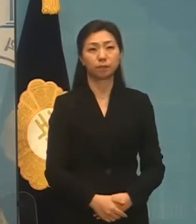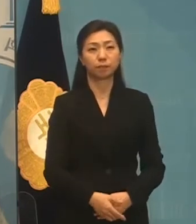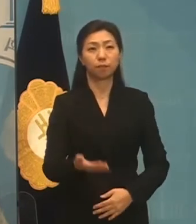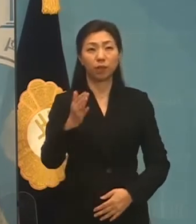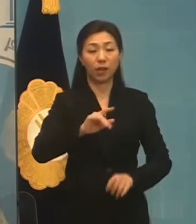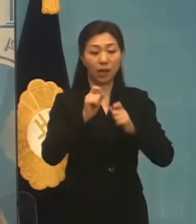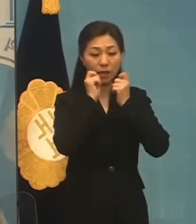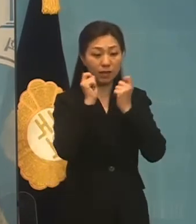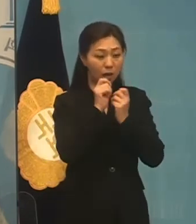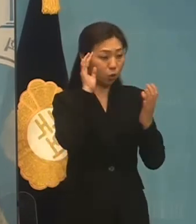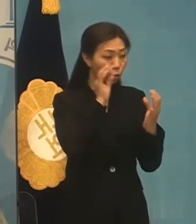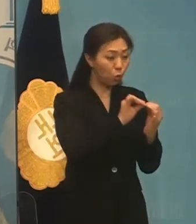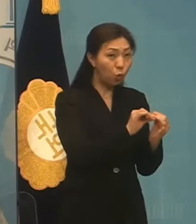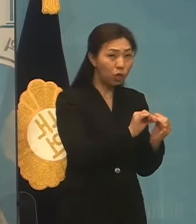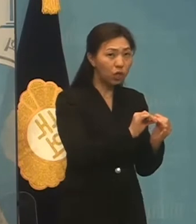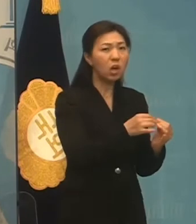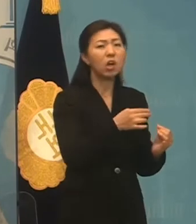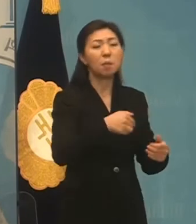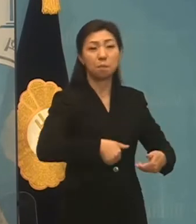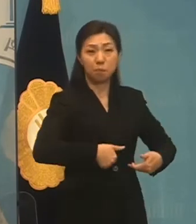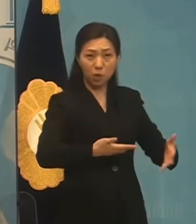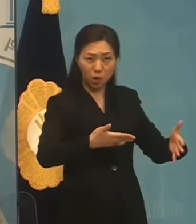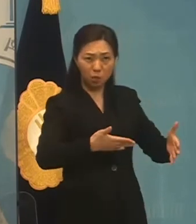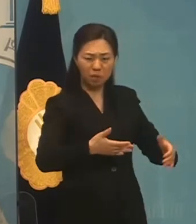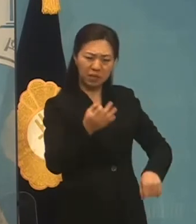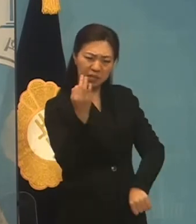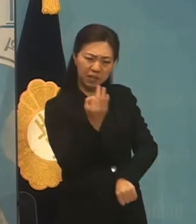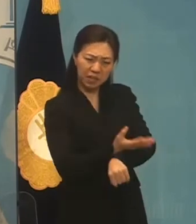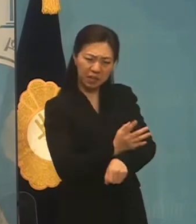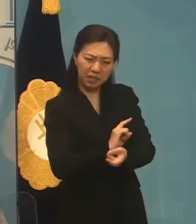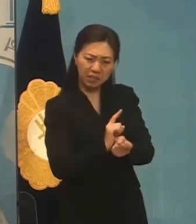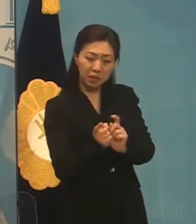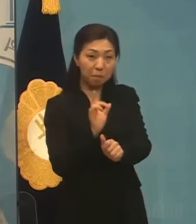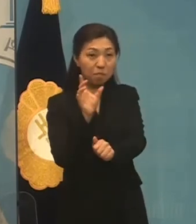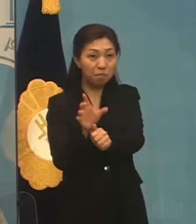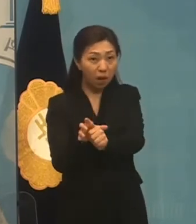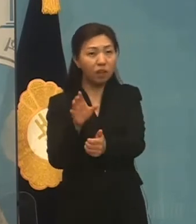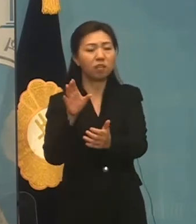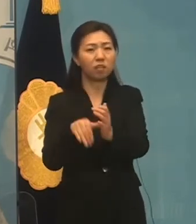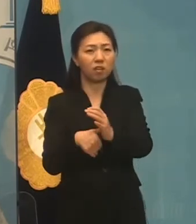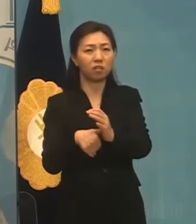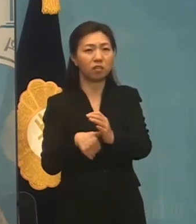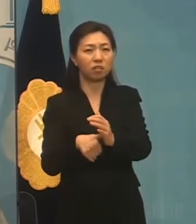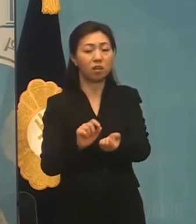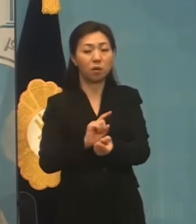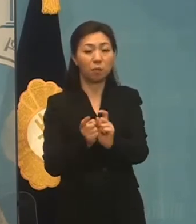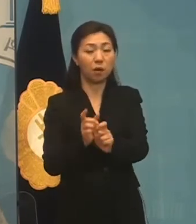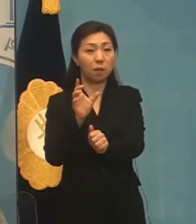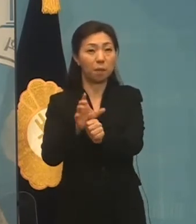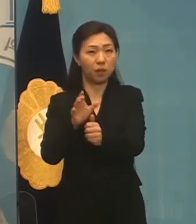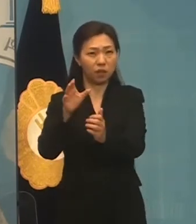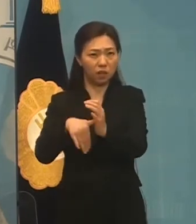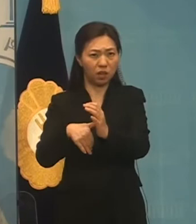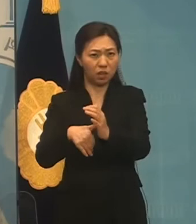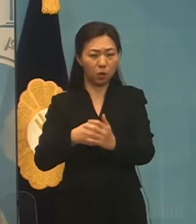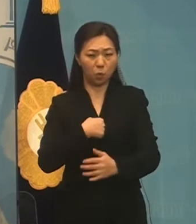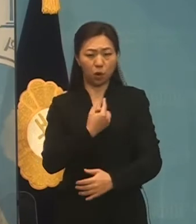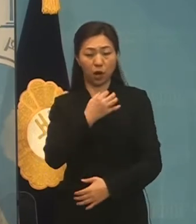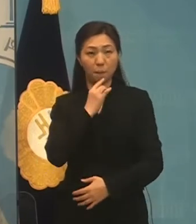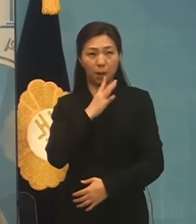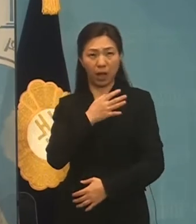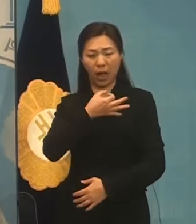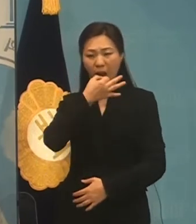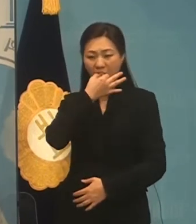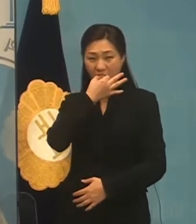하지만 개인의 동의를 받을 필요가 없는 단순 처리 위탁 시에는 위탁업체가 독자적인 이익을 갖지 않아야